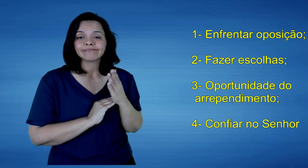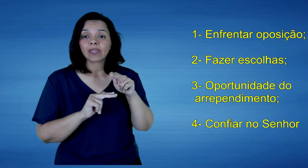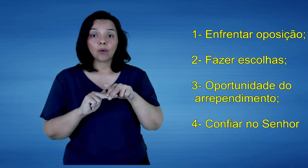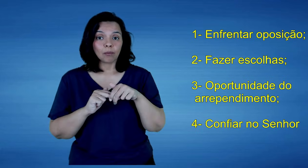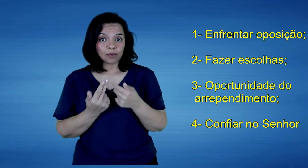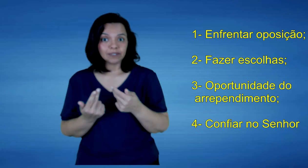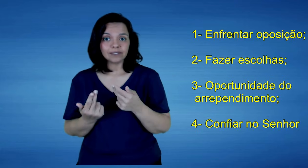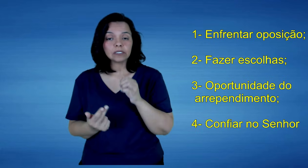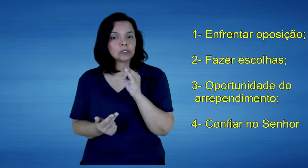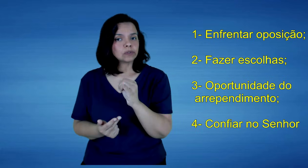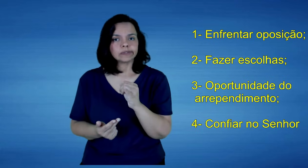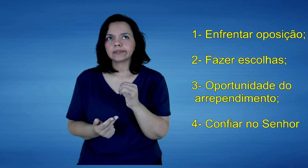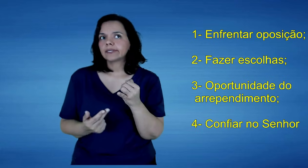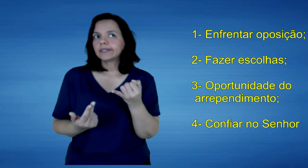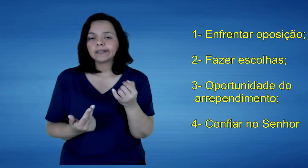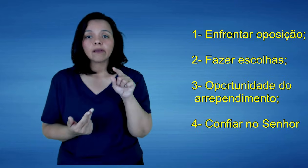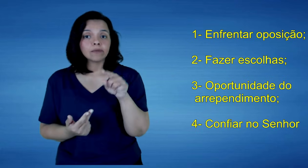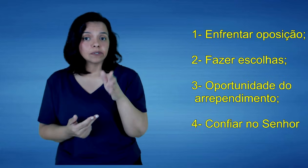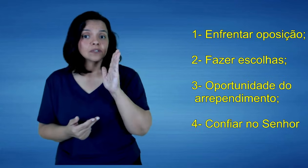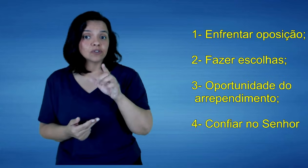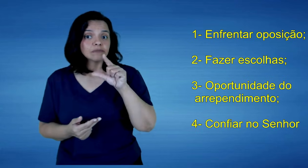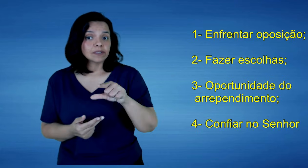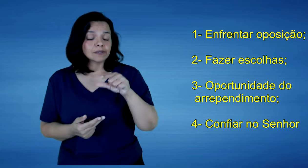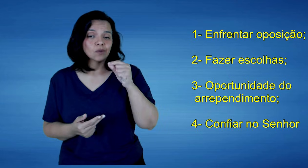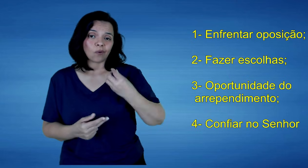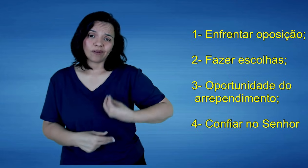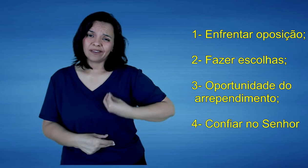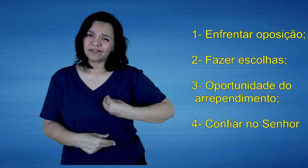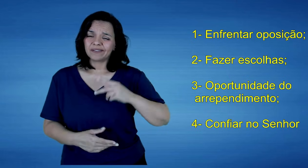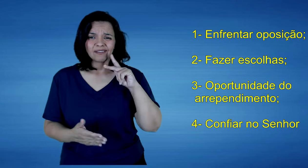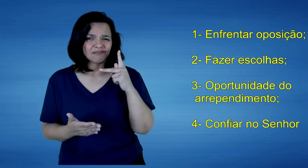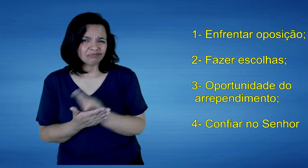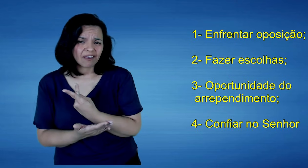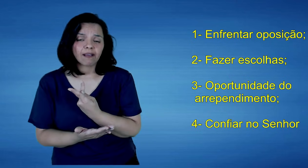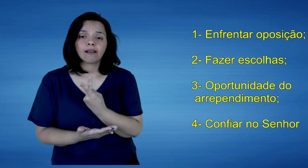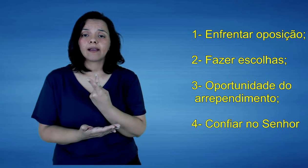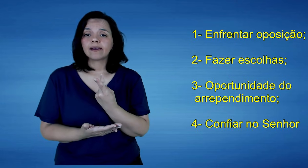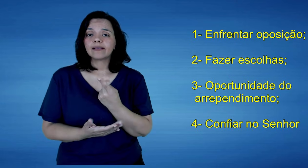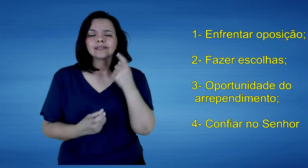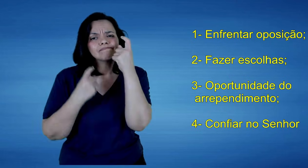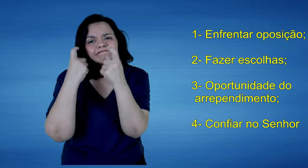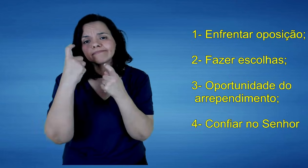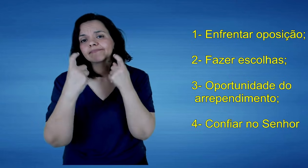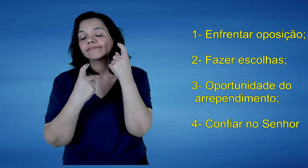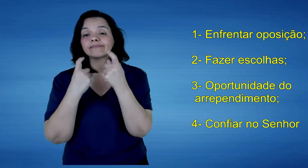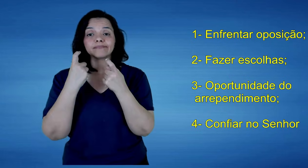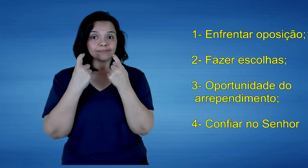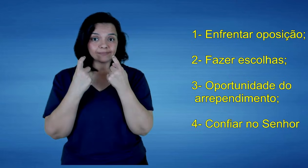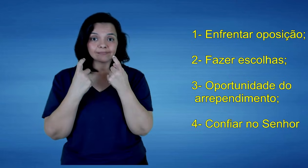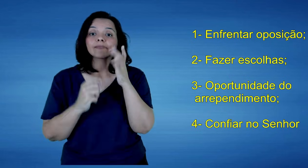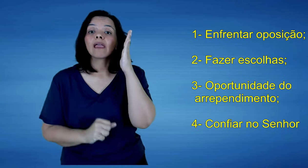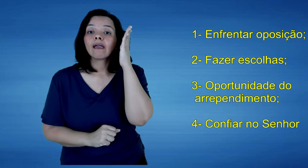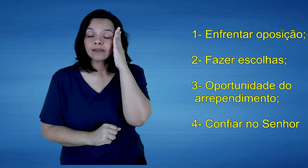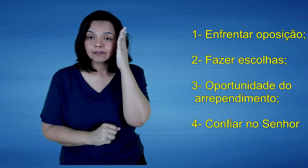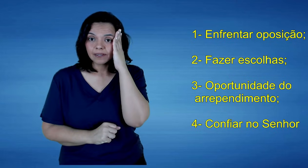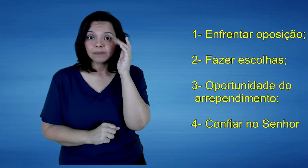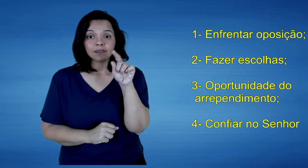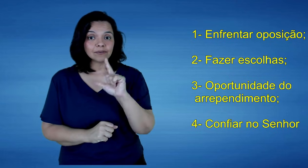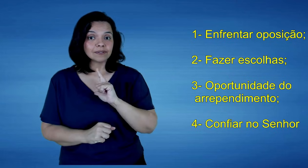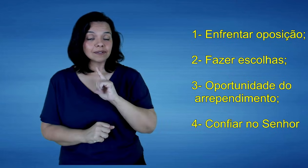Então, o objetivo é que a gente entenda isso. Se você fez uma coisa